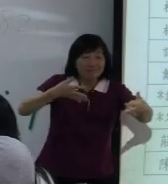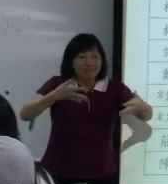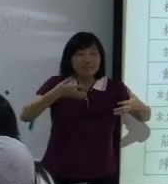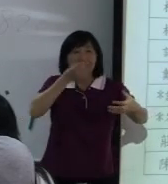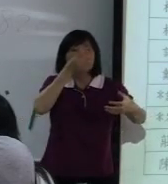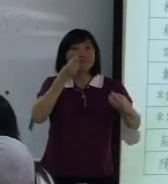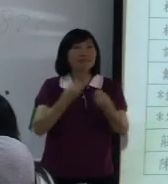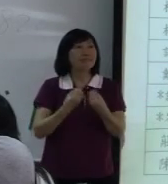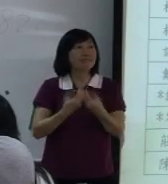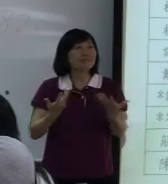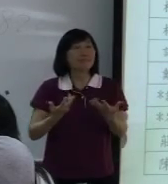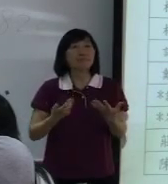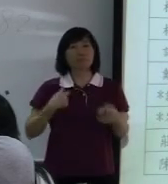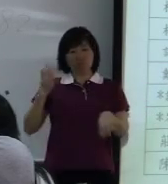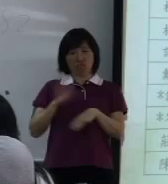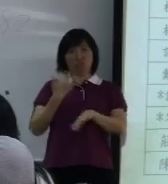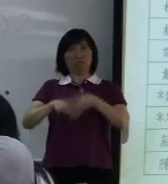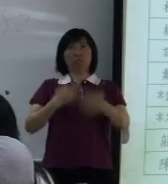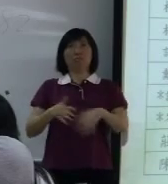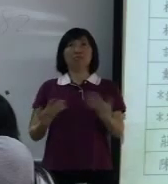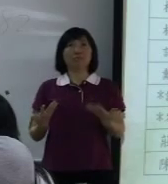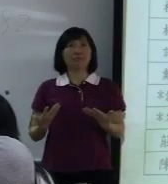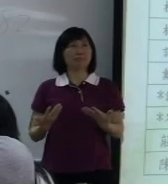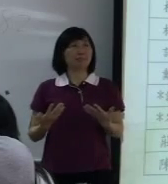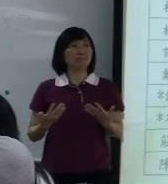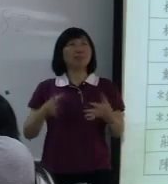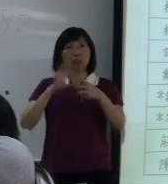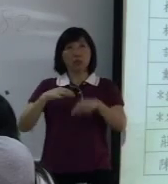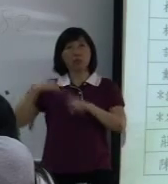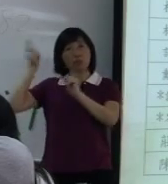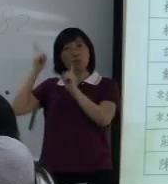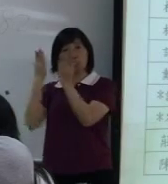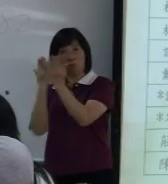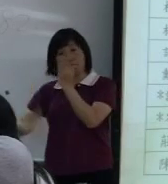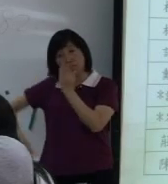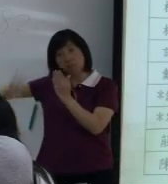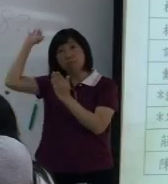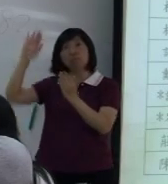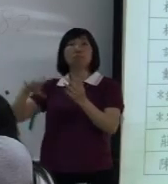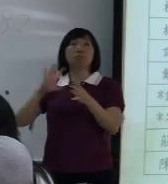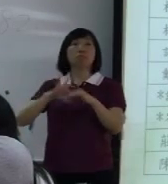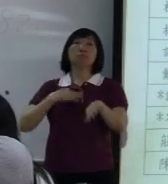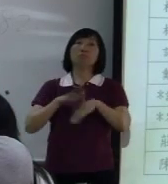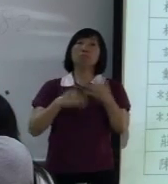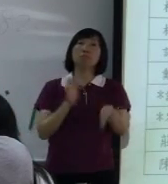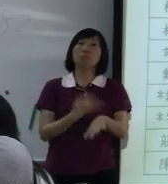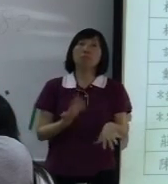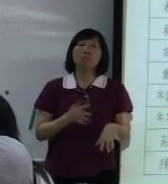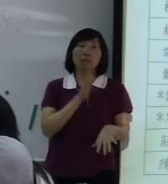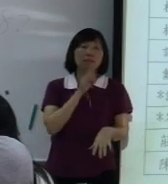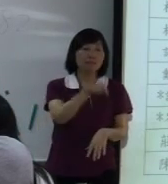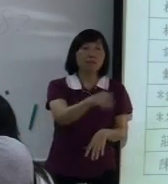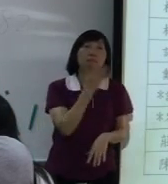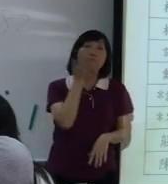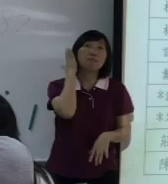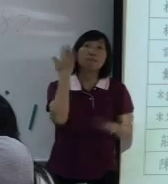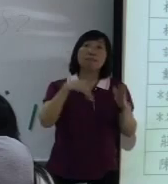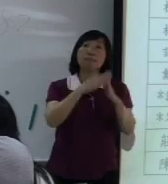通，他不会手语，他是普通学校长大，但是启聪学校